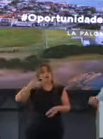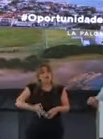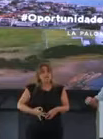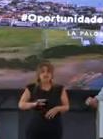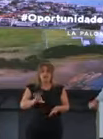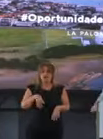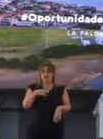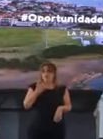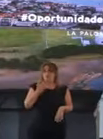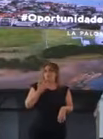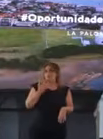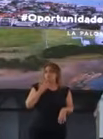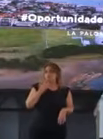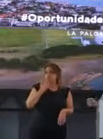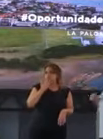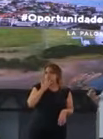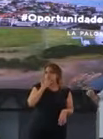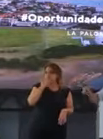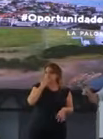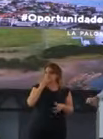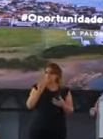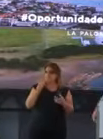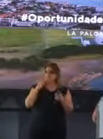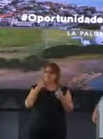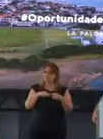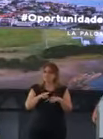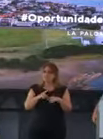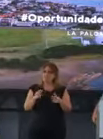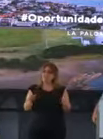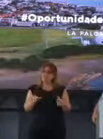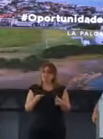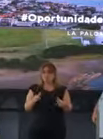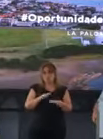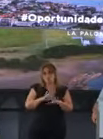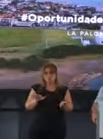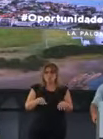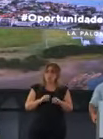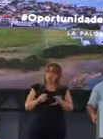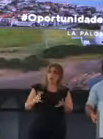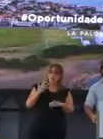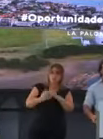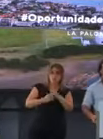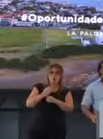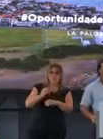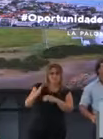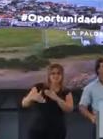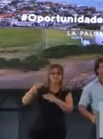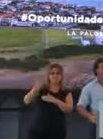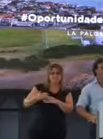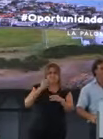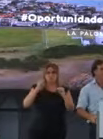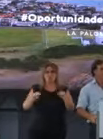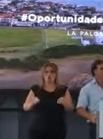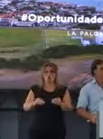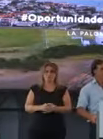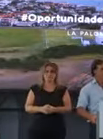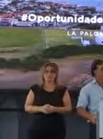un interés detrás de decir que vamos a jugar a la chique y que los 5 años que vienen van a ser medio